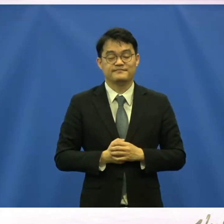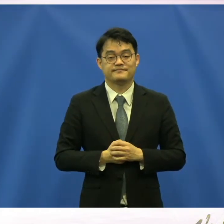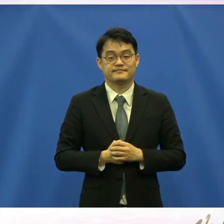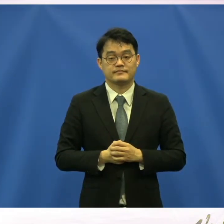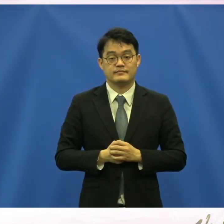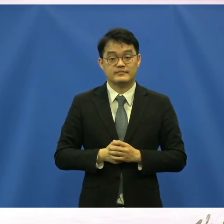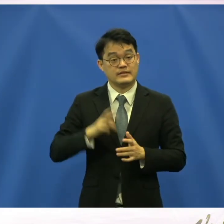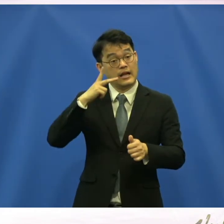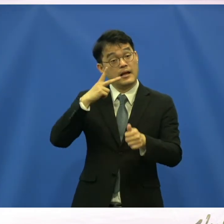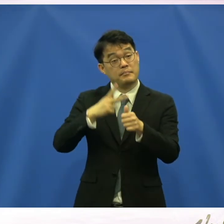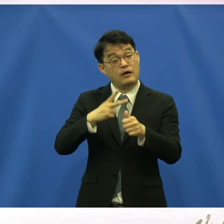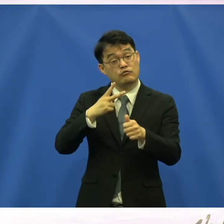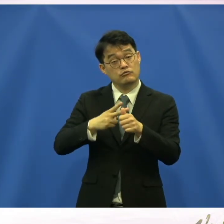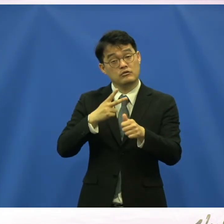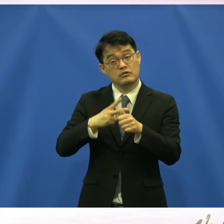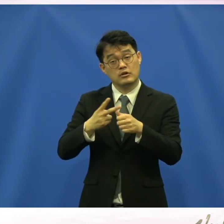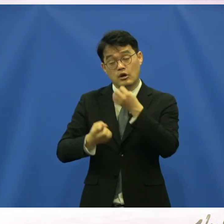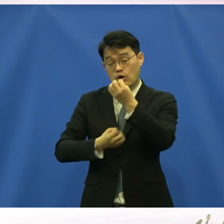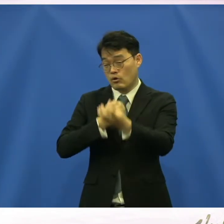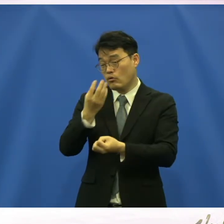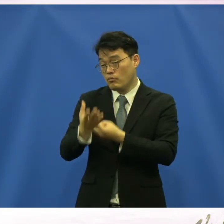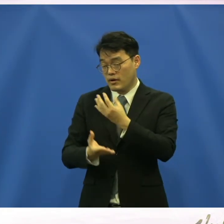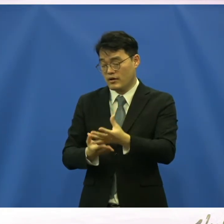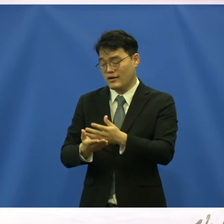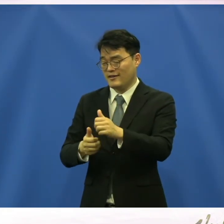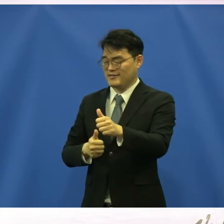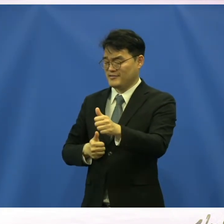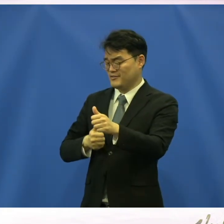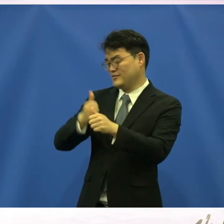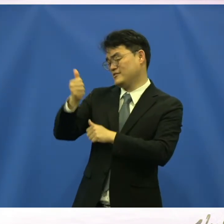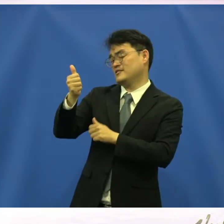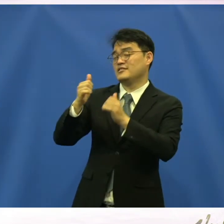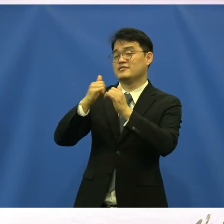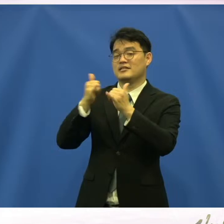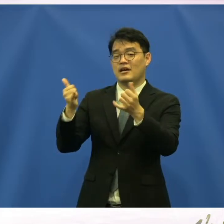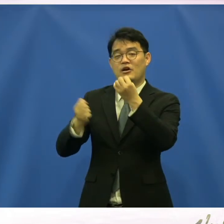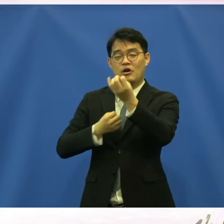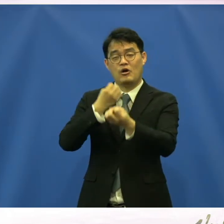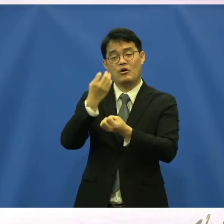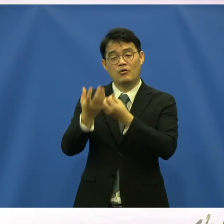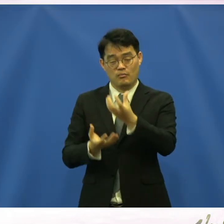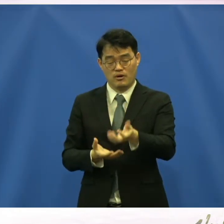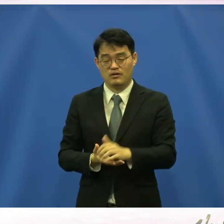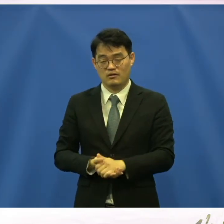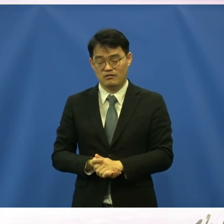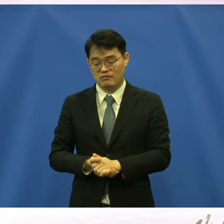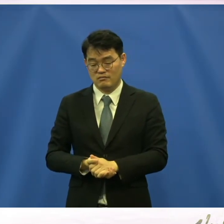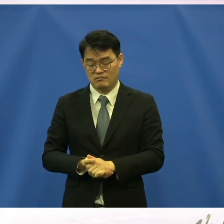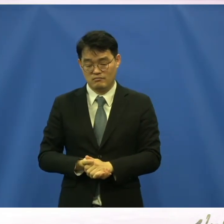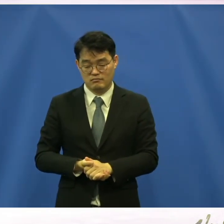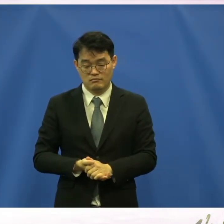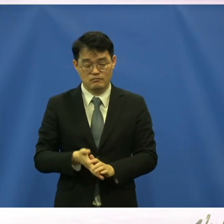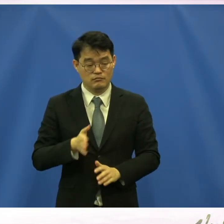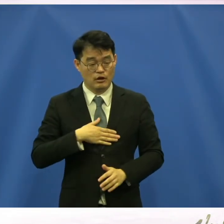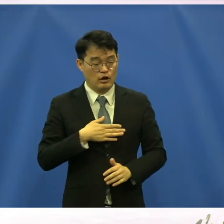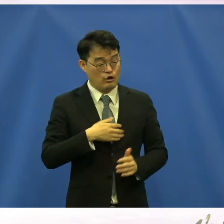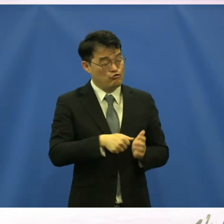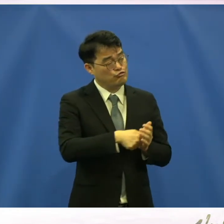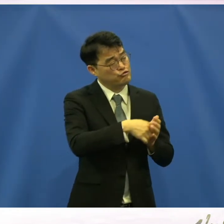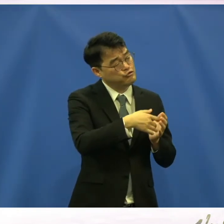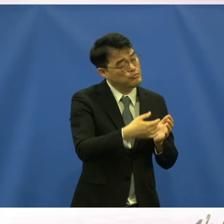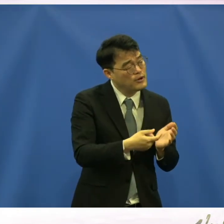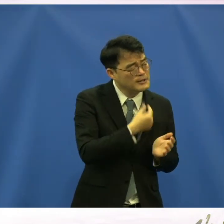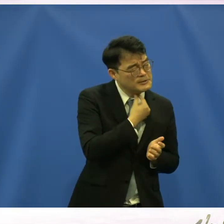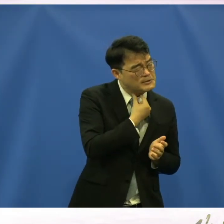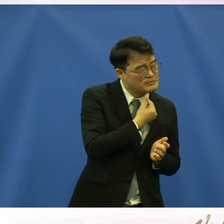바울의 이 고백은 너무 마음에 들어요. 승리자들의 품격이 보이는 겁니다. 여기에 무슨 초조함이 있습니까? 유명해지지 않는다고